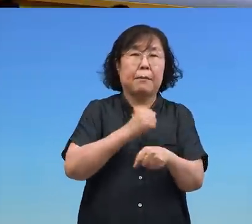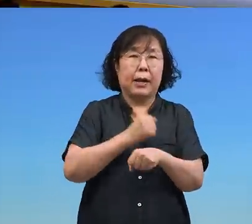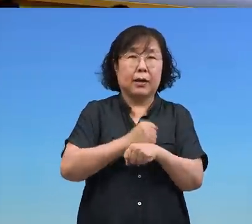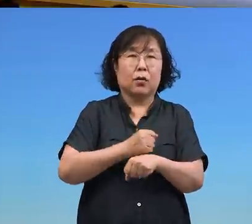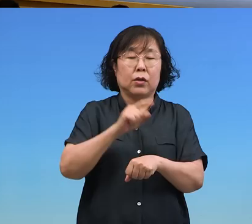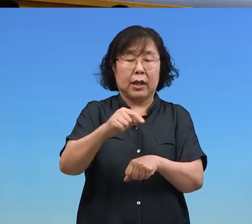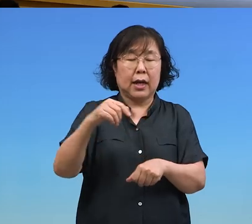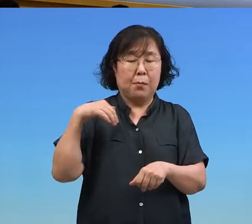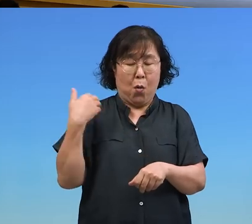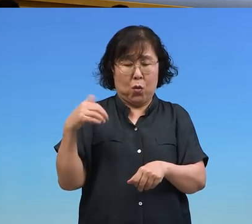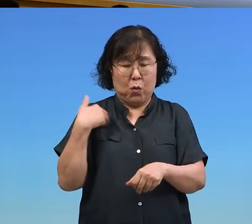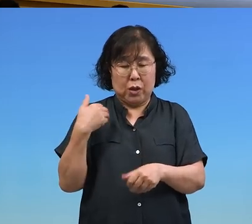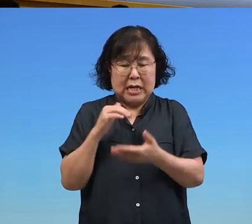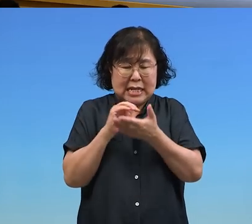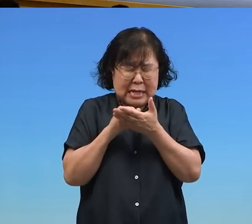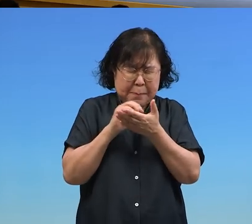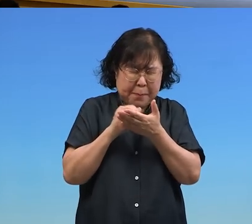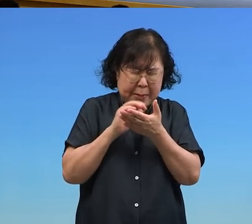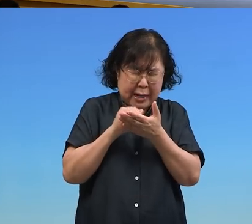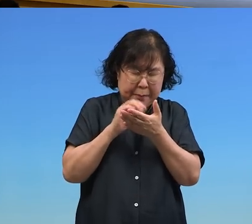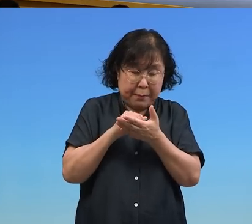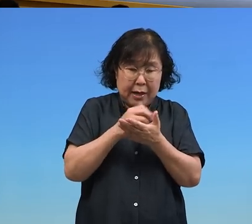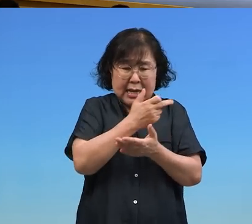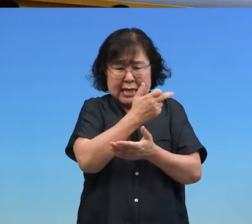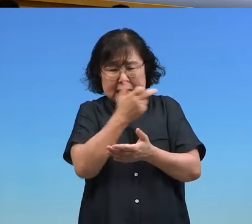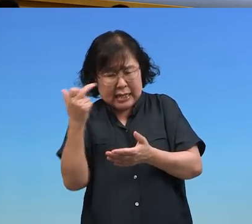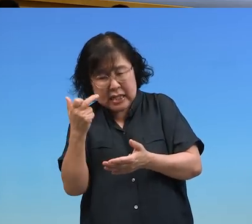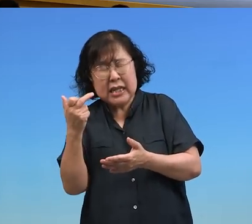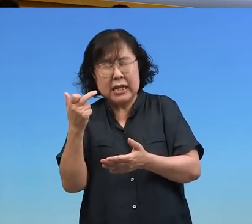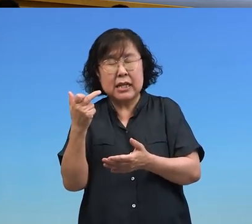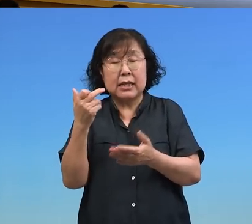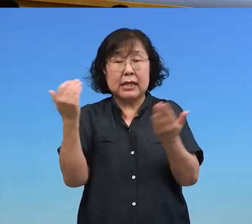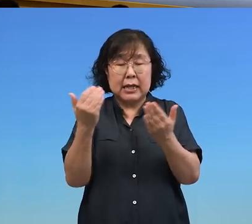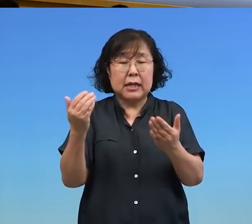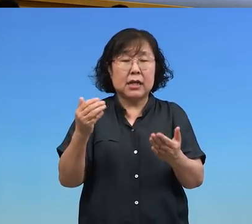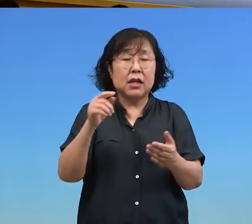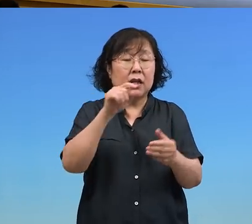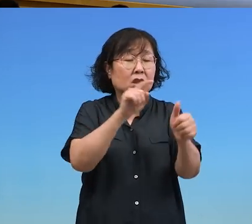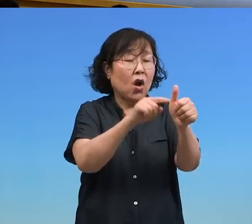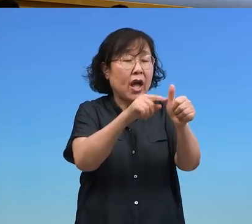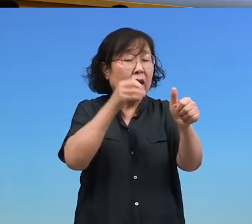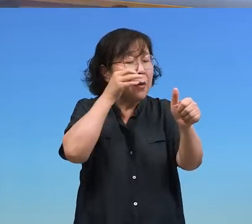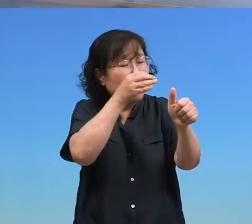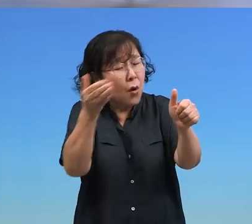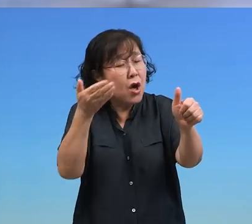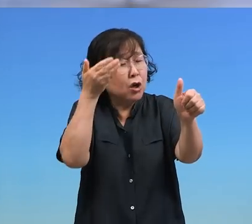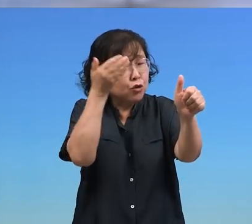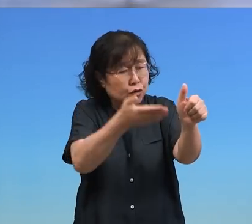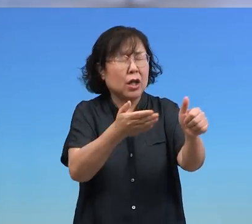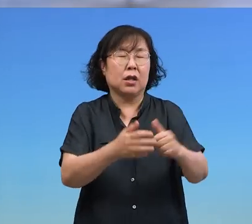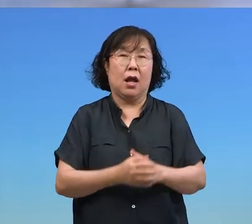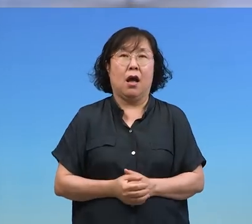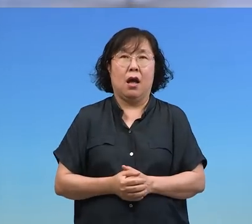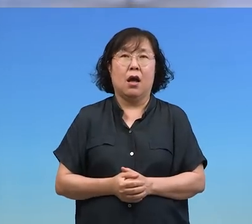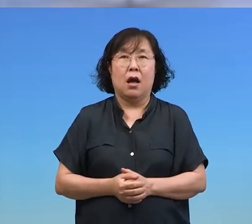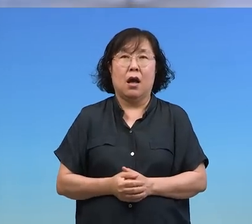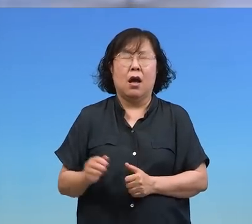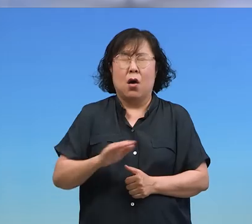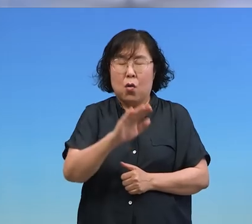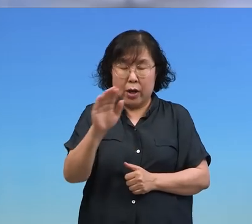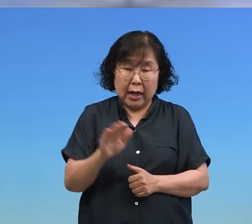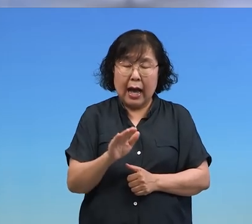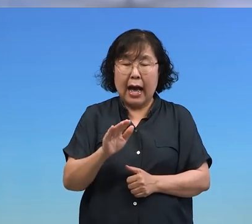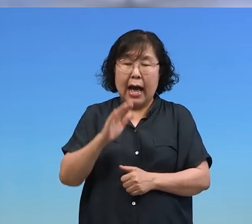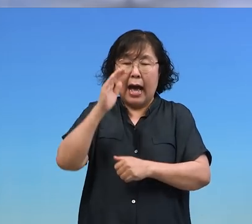보이리라 아니 예수님이든지 언젠데 이거 한번 맛봐야 될 거 아닙니까 막 체면이고 뭐고